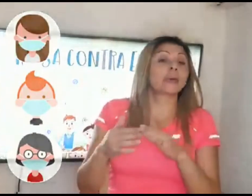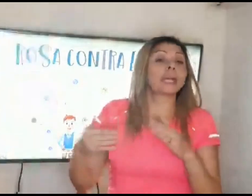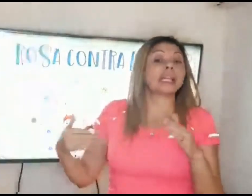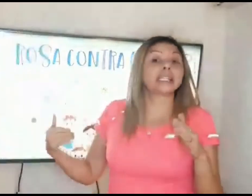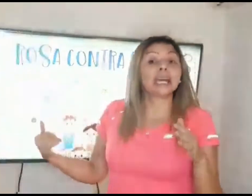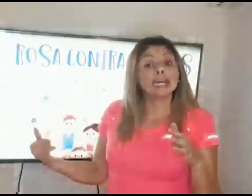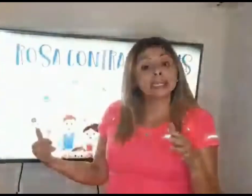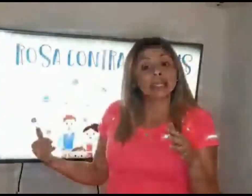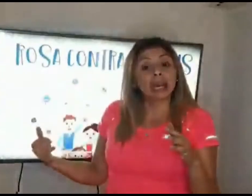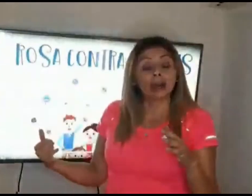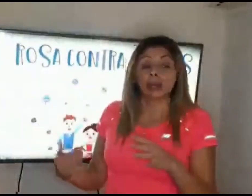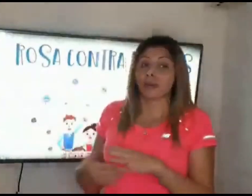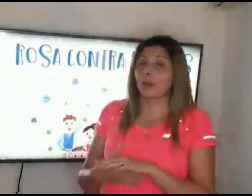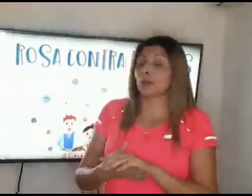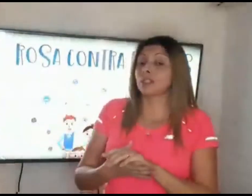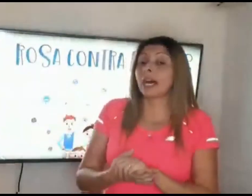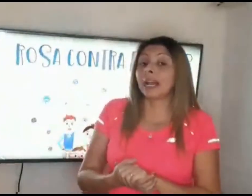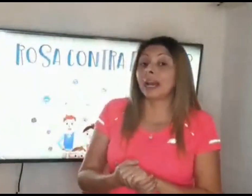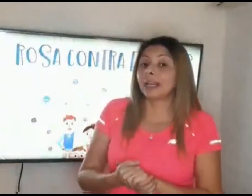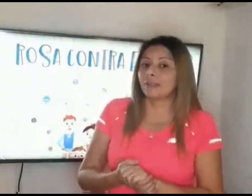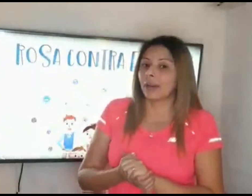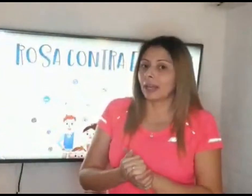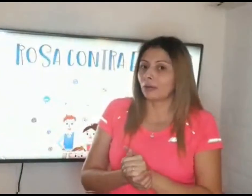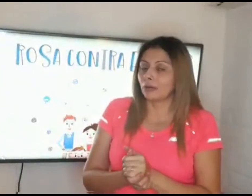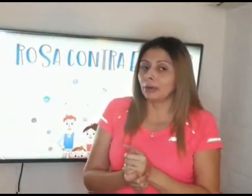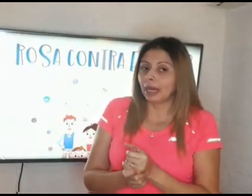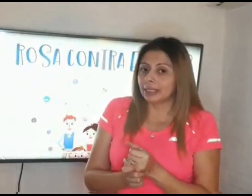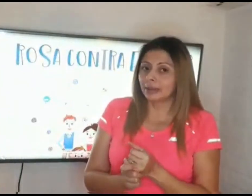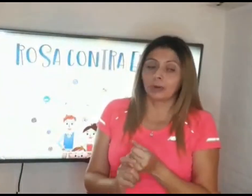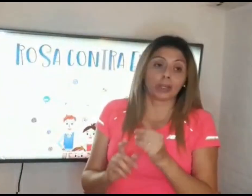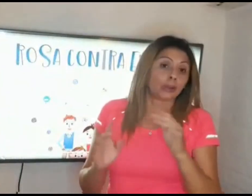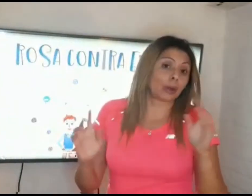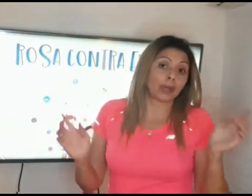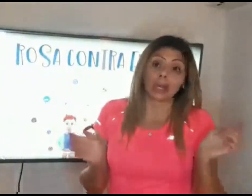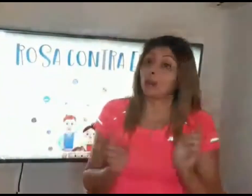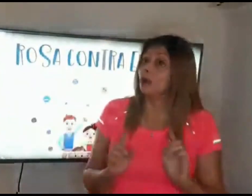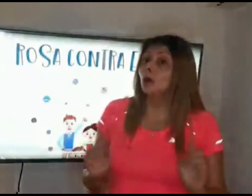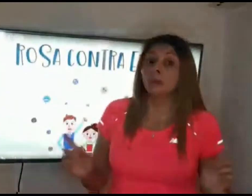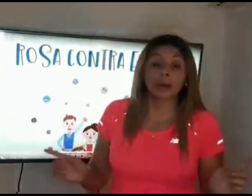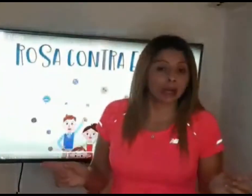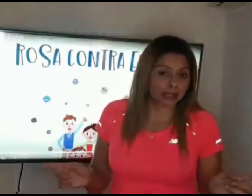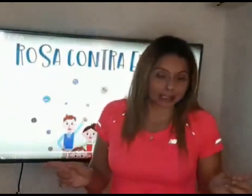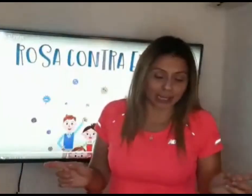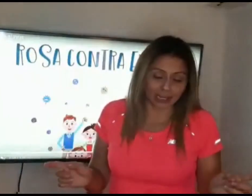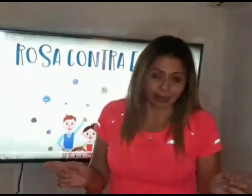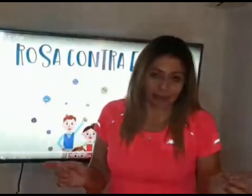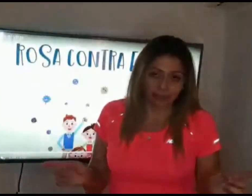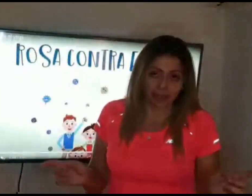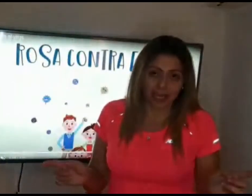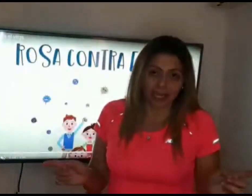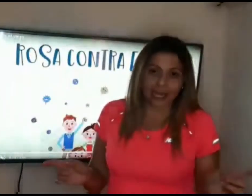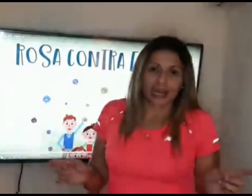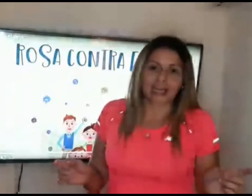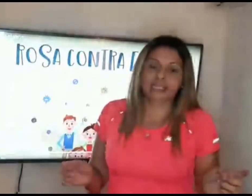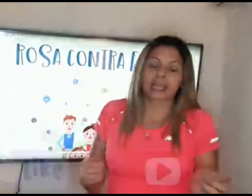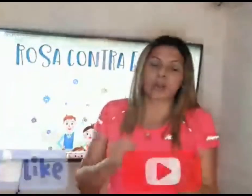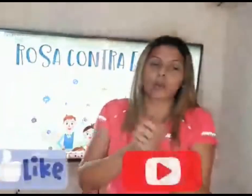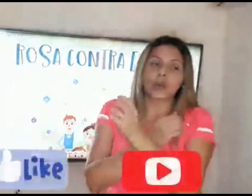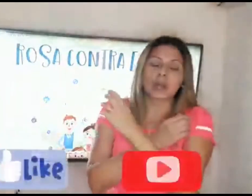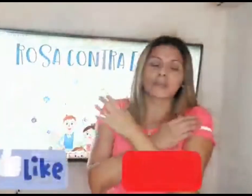una distancia con la cuando salgan y vayan a lugares porque todavía no pueden salir. ¿Ya? Así que un